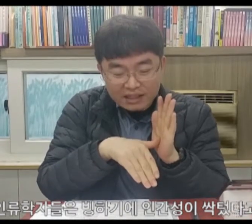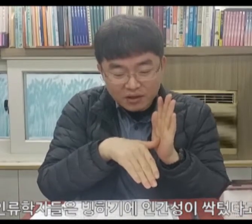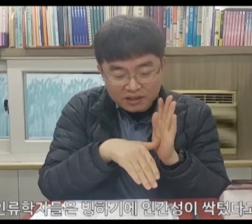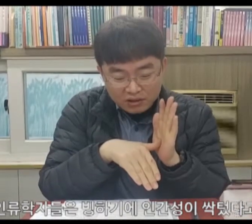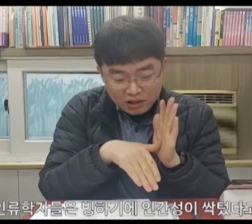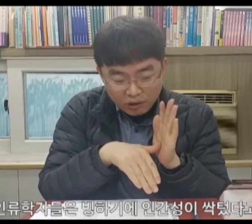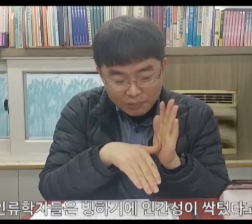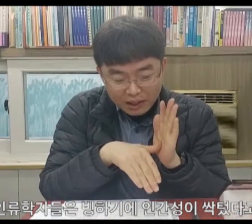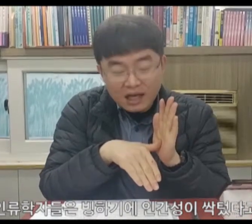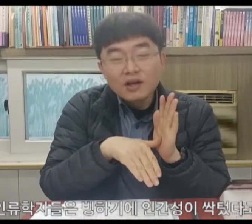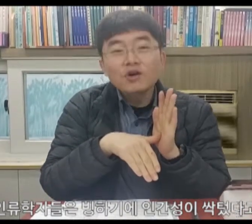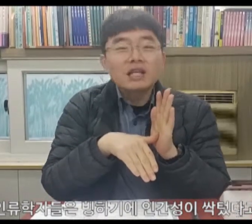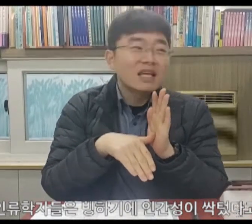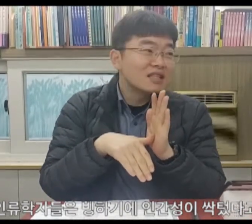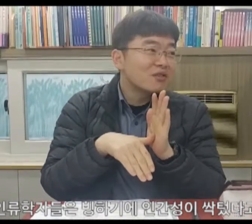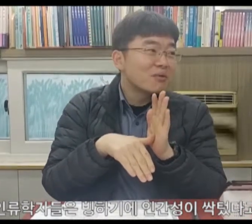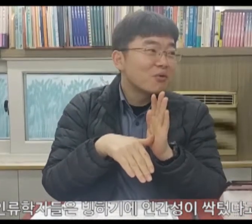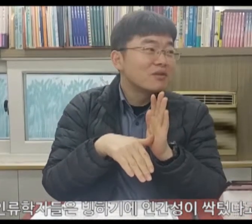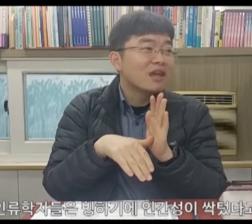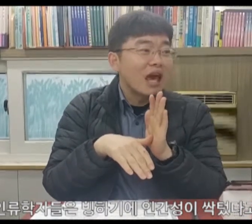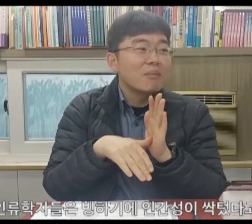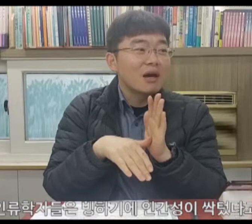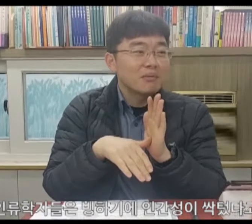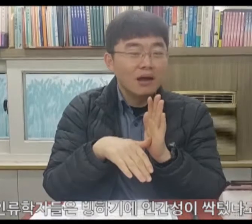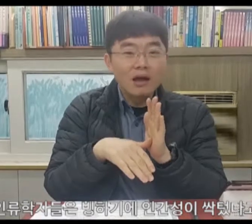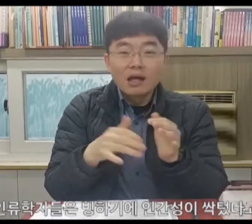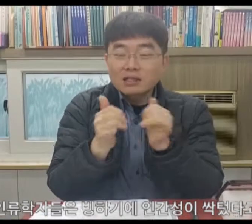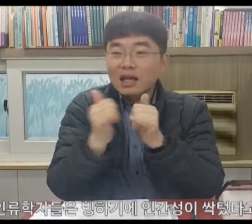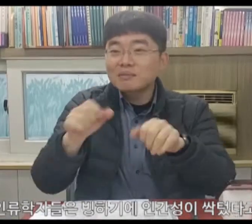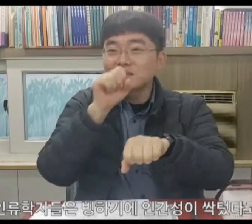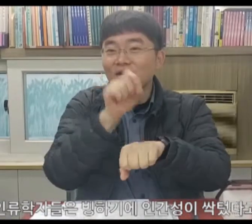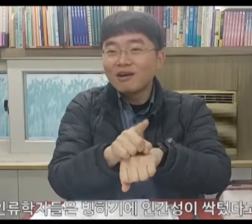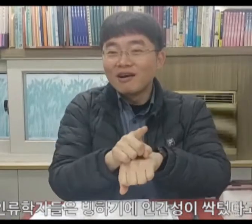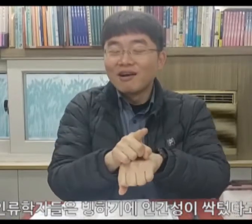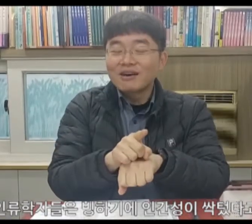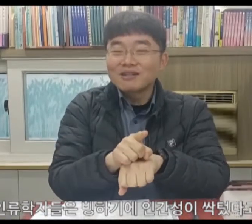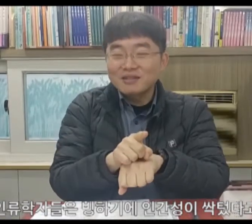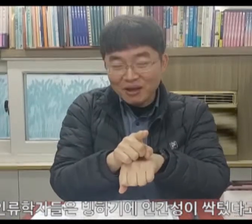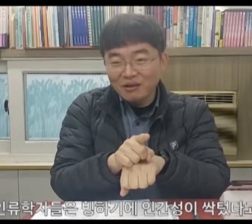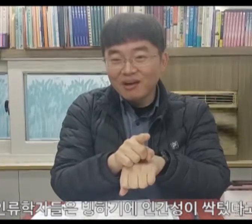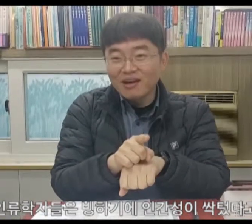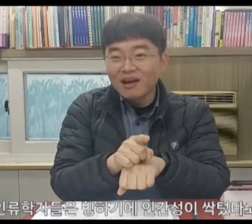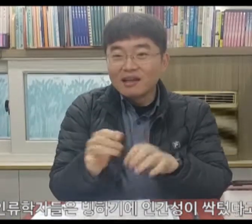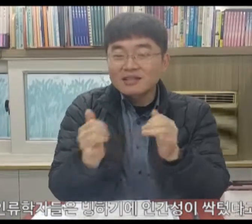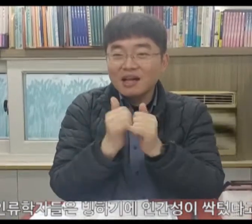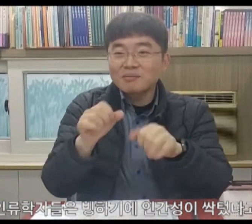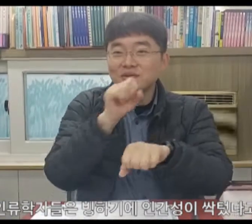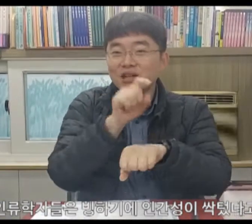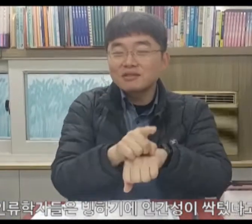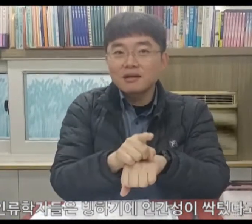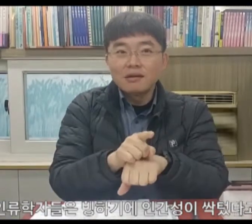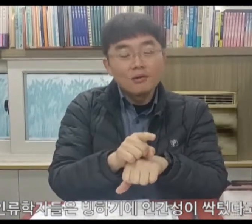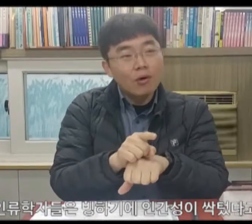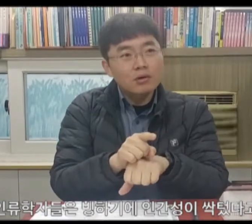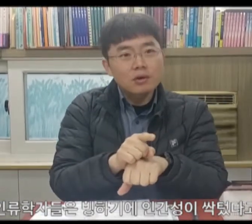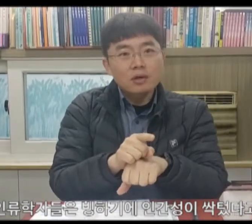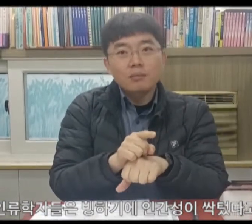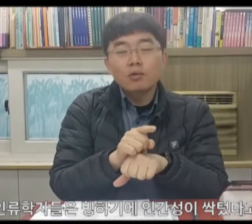인간성이 싹 떴다고 합니다. 여기서 인간성이라는 표현이 되게 애매합니다. 사람성? 글쎄요. 사람성 했을 때